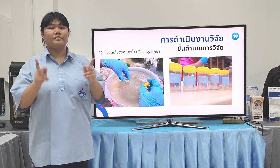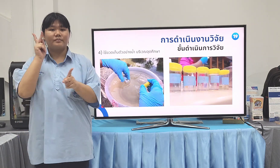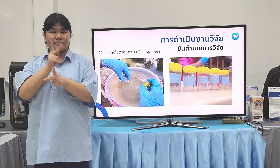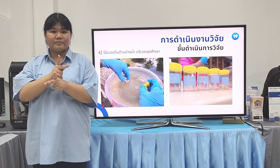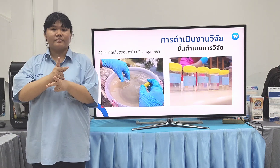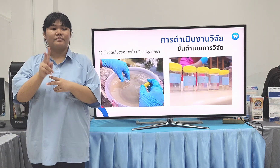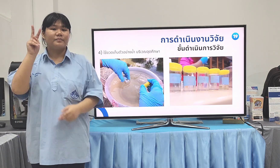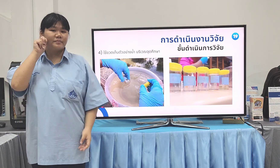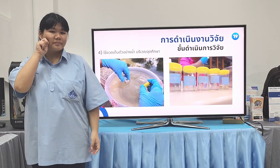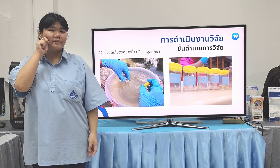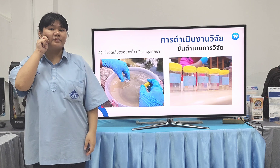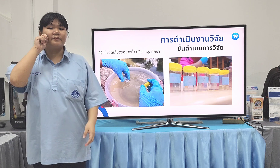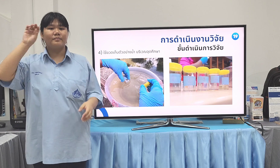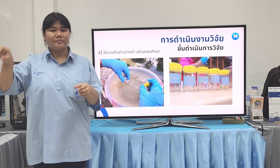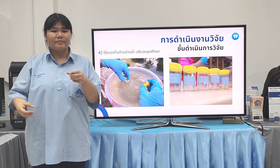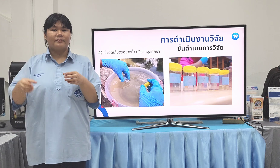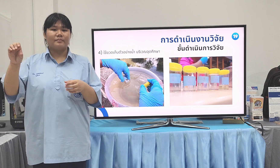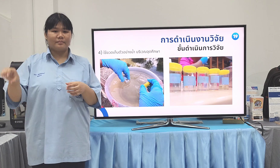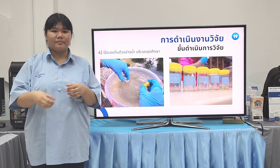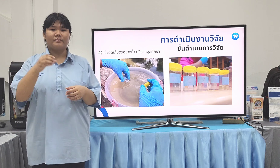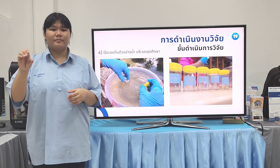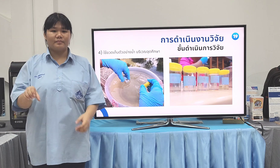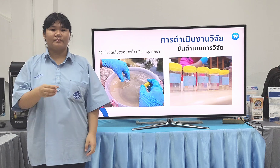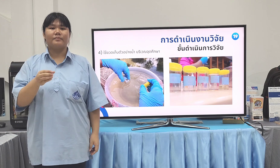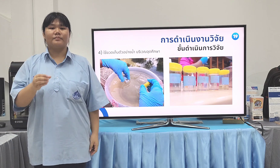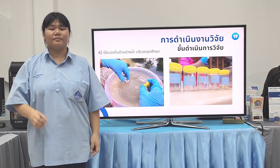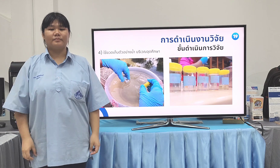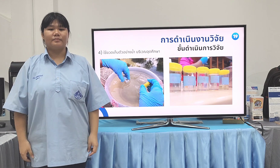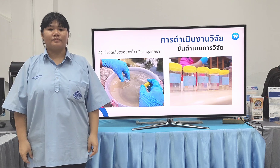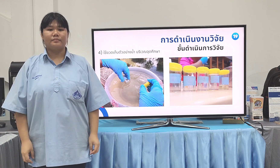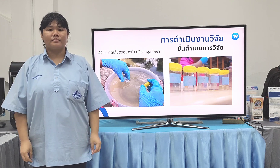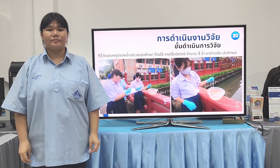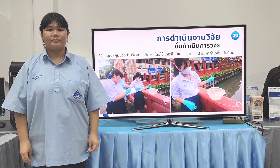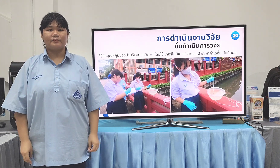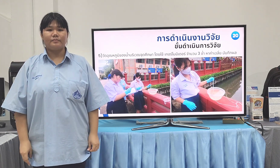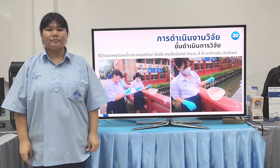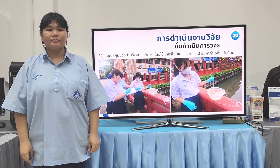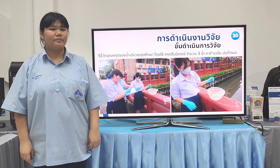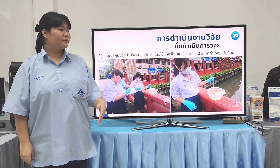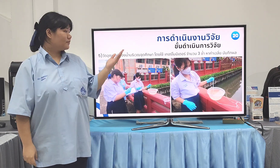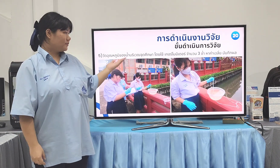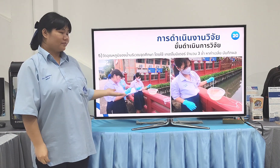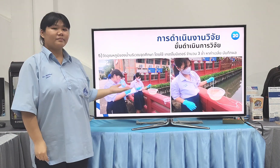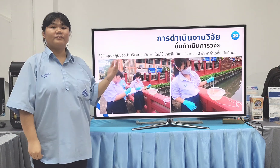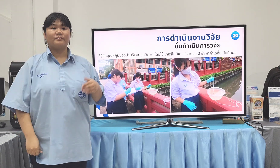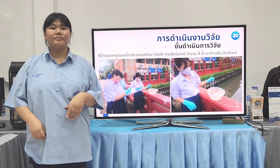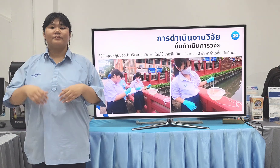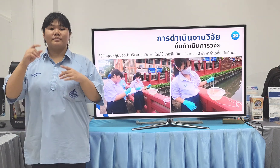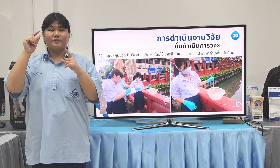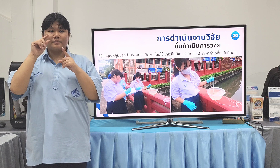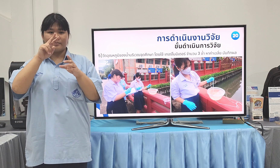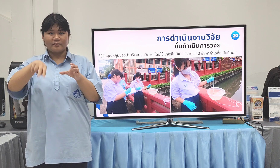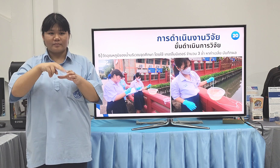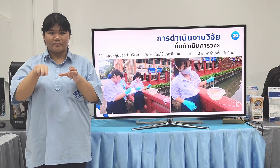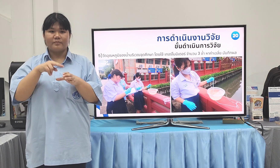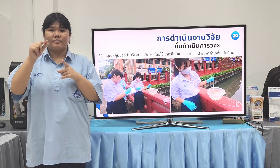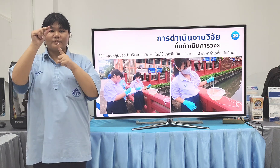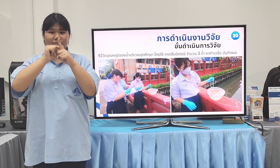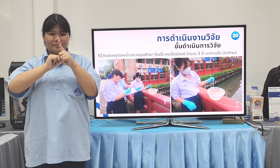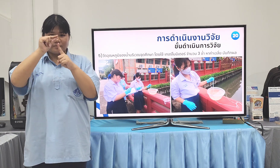มูลใช้ขวดเก็บตัวอย่างน้ำบริเวณจุดศึกษาทำการวัดอุณหภูมิ